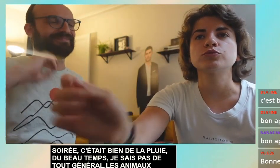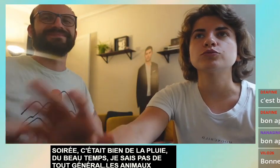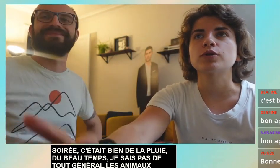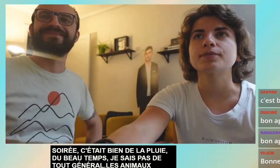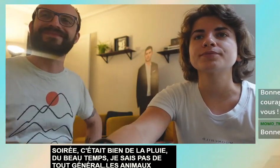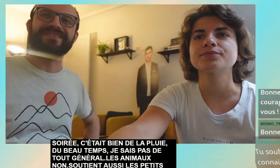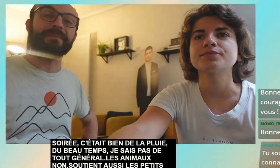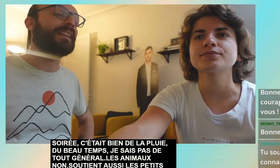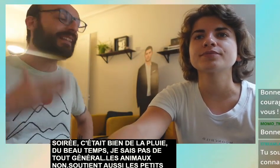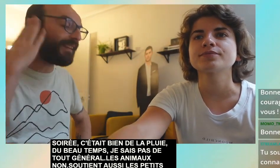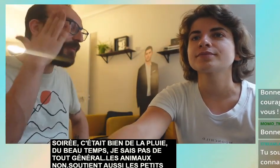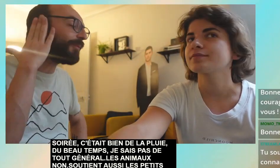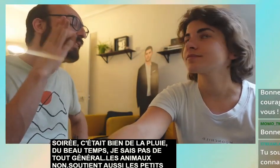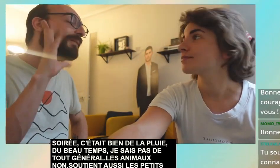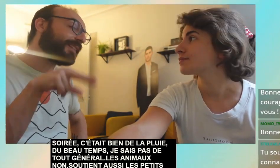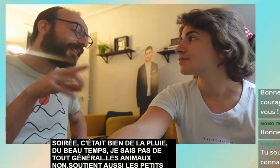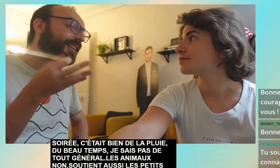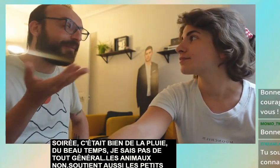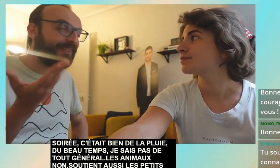sûr. Les animaux aussi, oui.